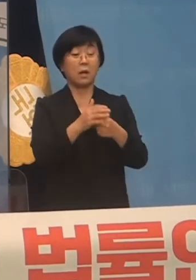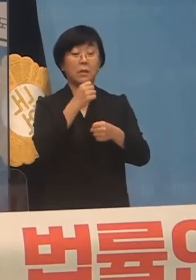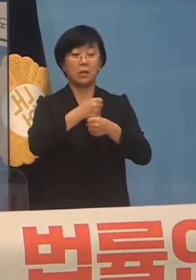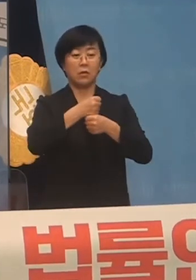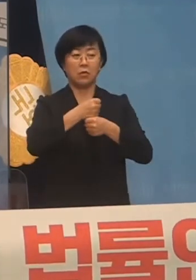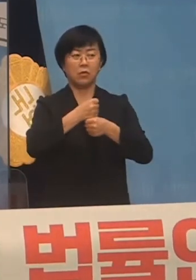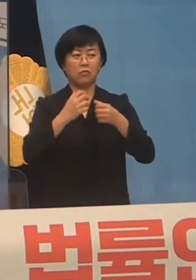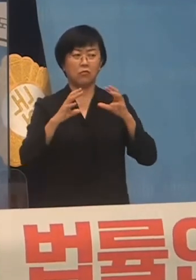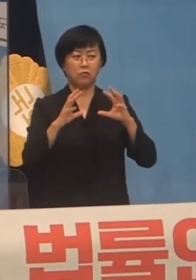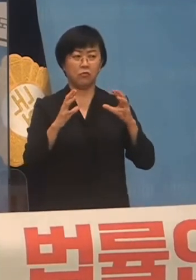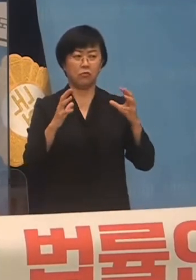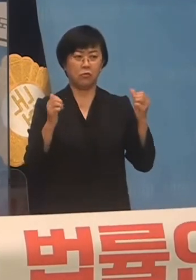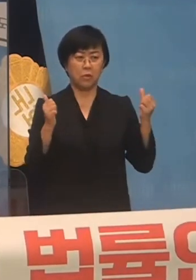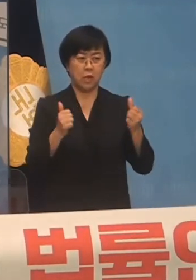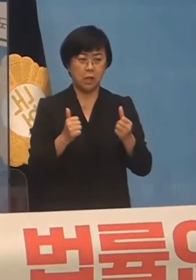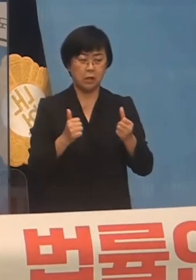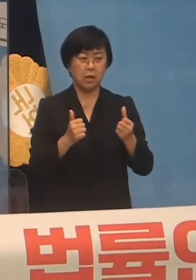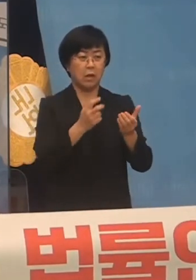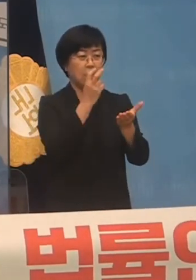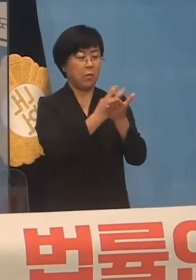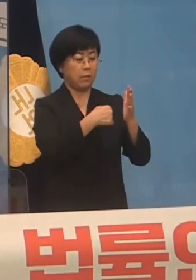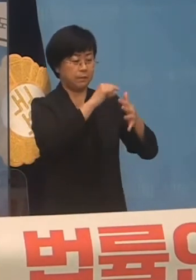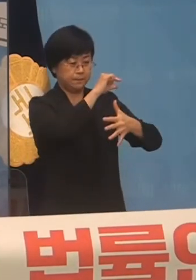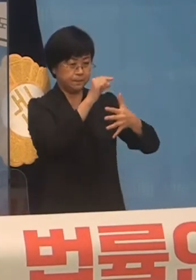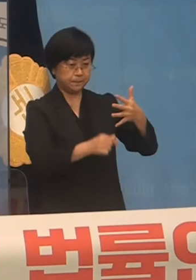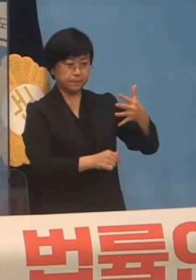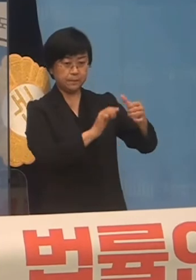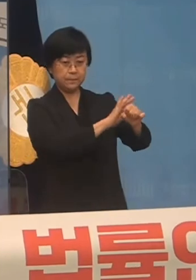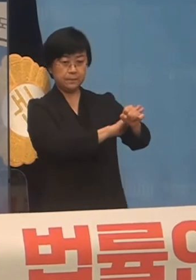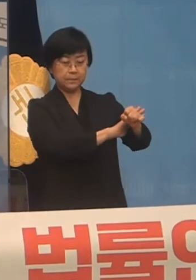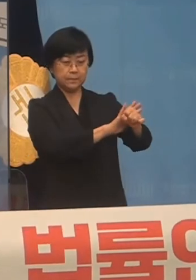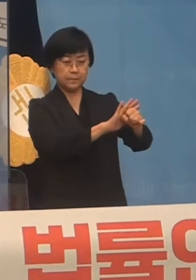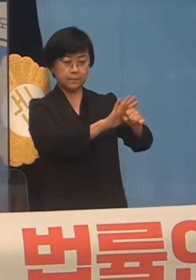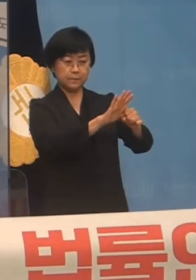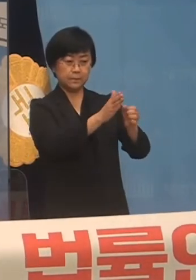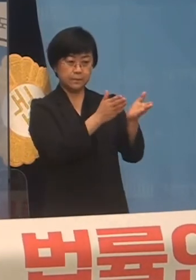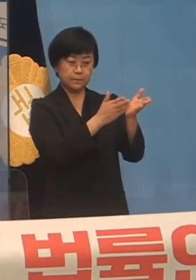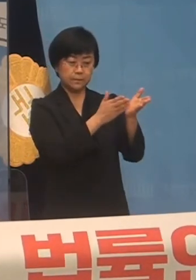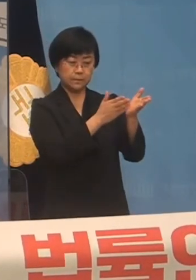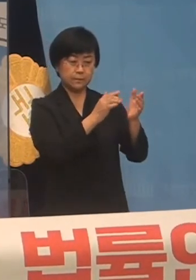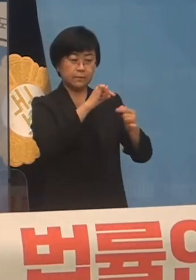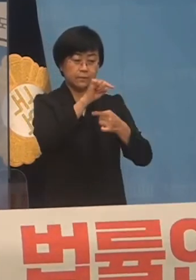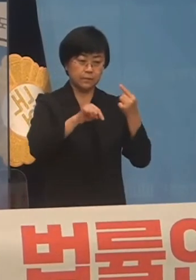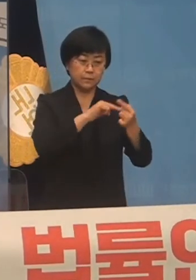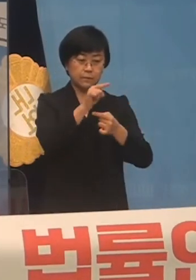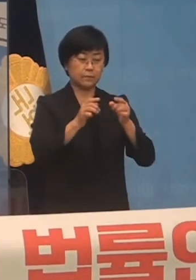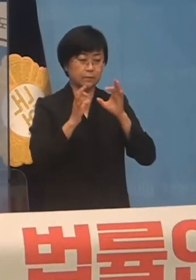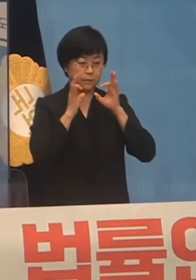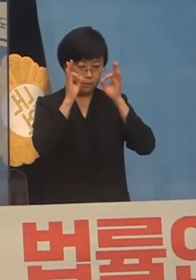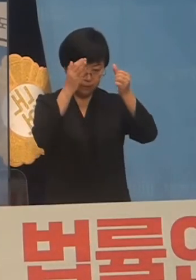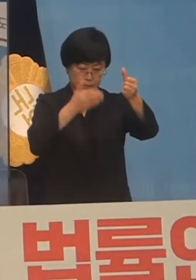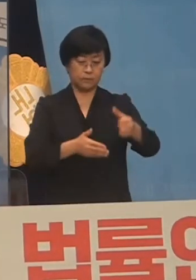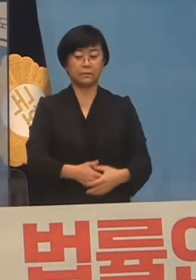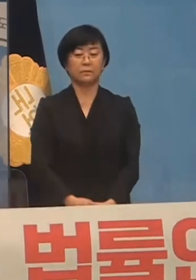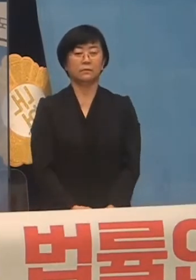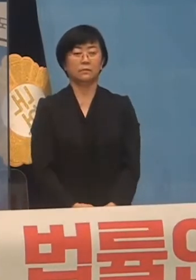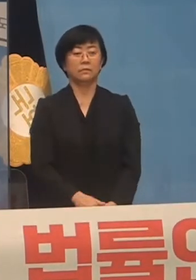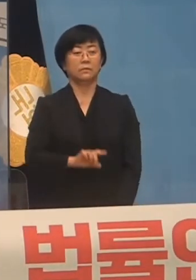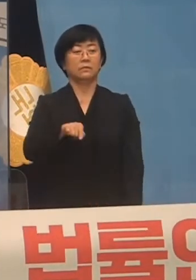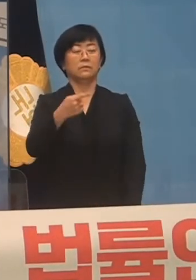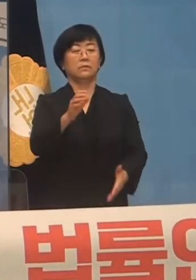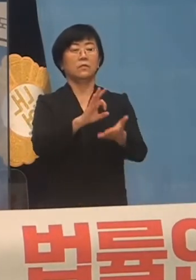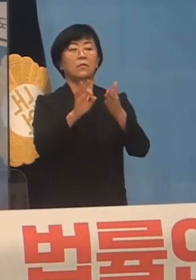그 국회에서 법안을 잘 만들어주신 법안이 잘 작동할 수 있도록 또 노력해 주실 것을 요청드립니다.